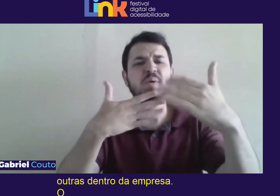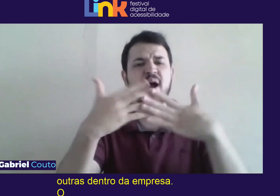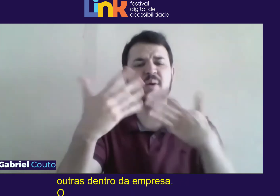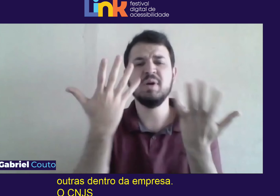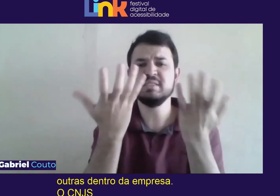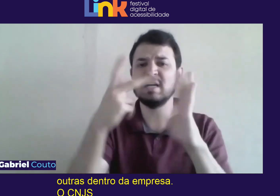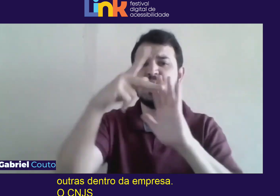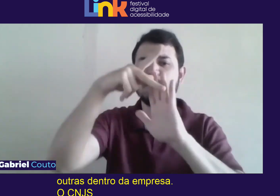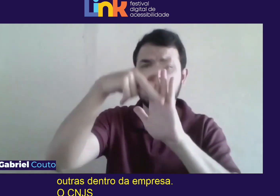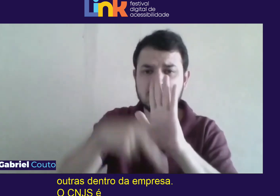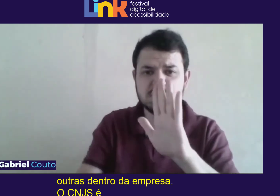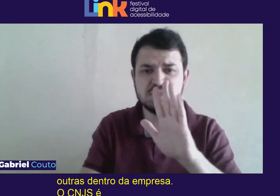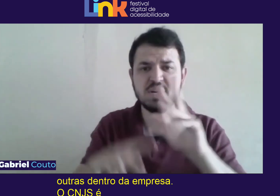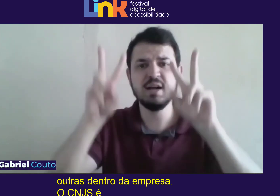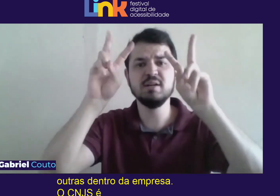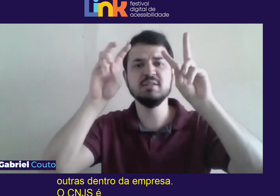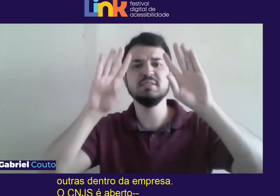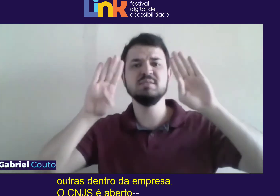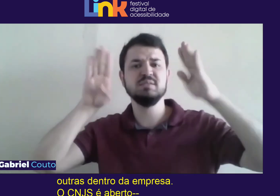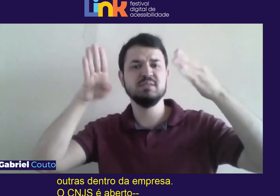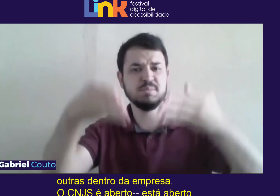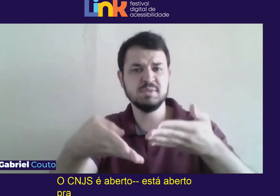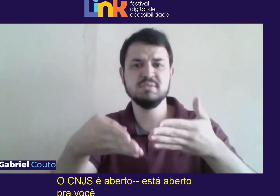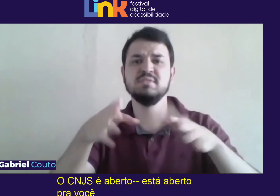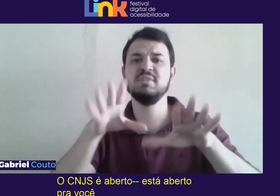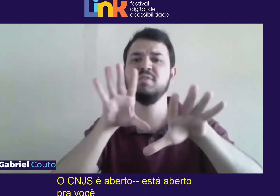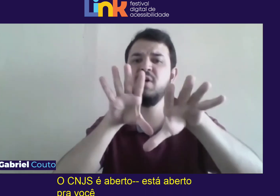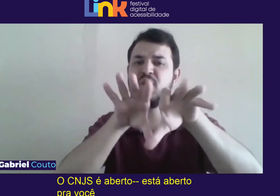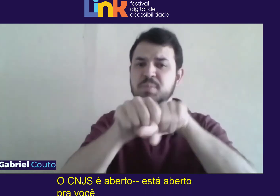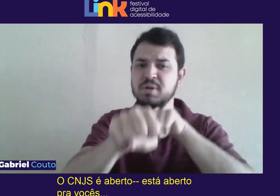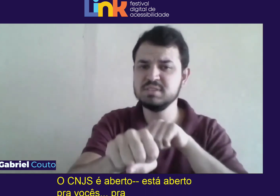está aberto para vocês, para qualquer tipo de projeto,